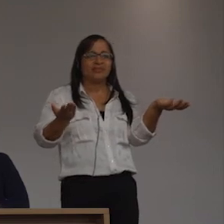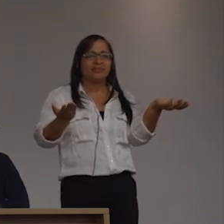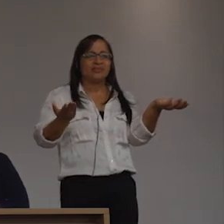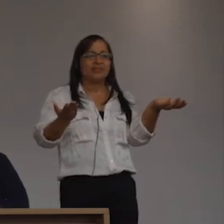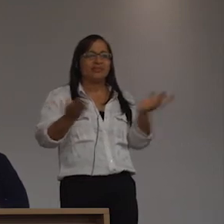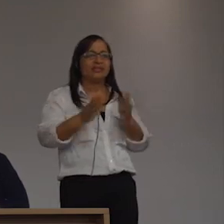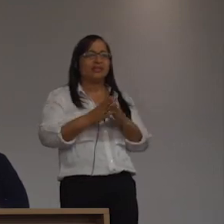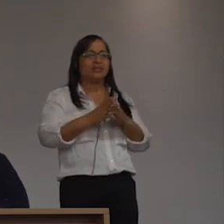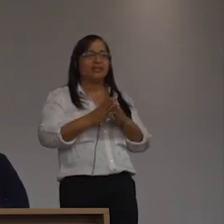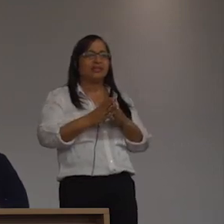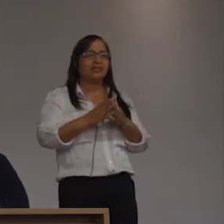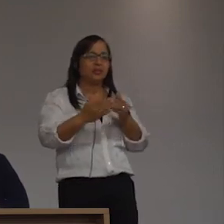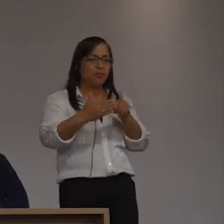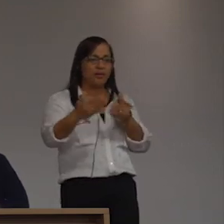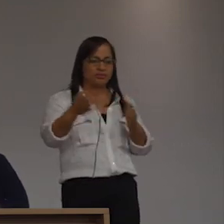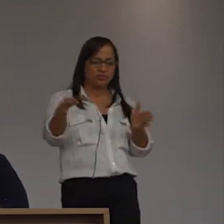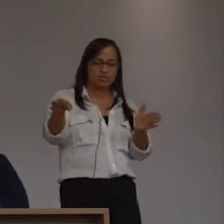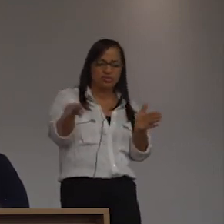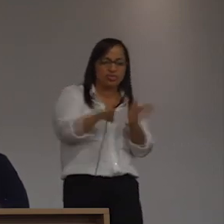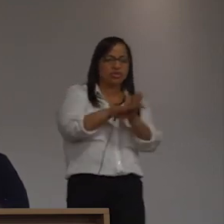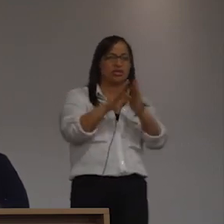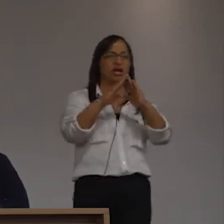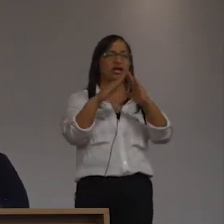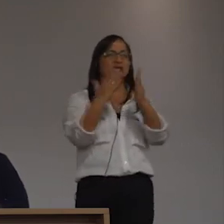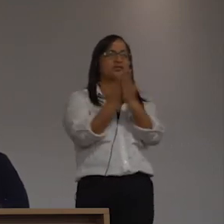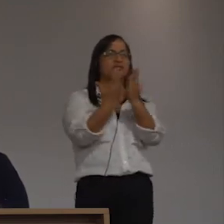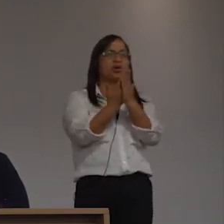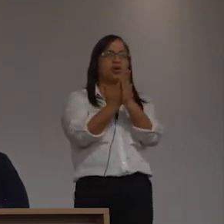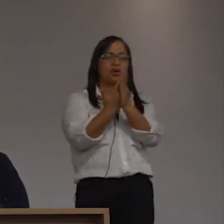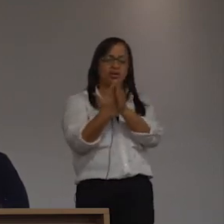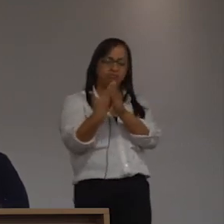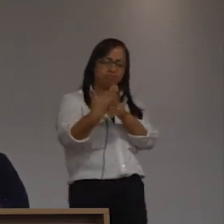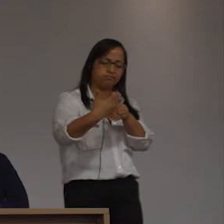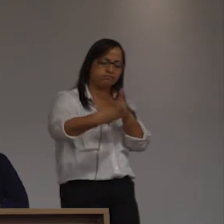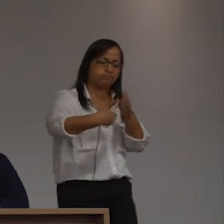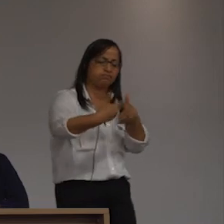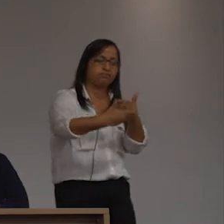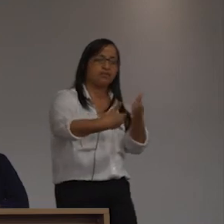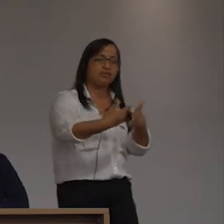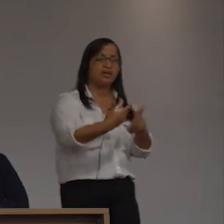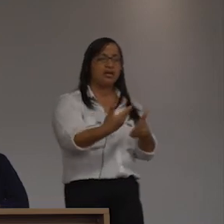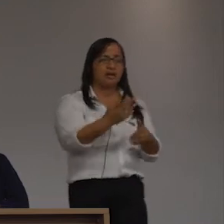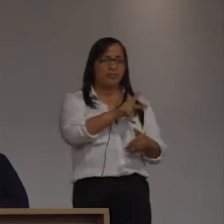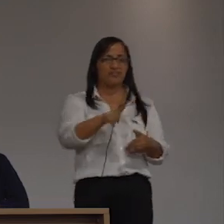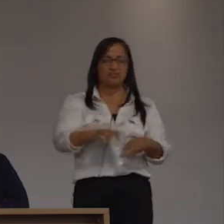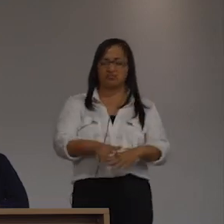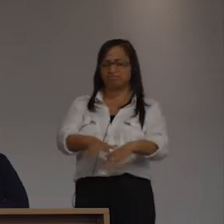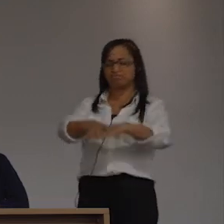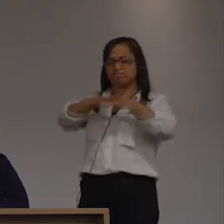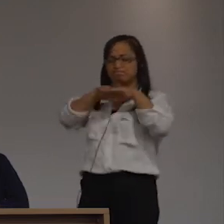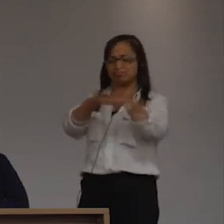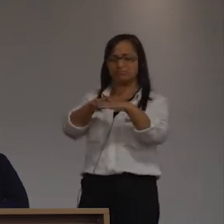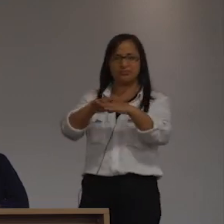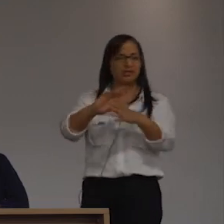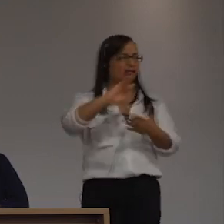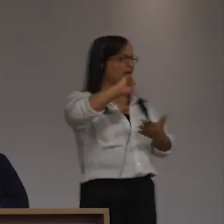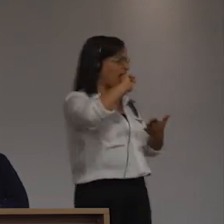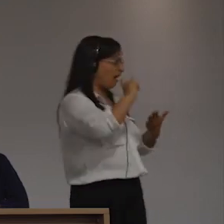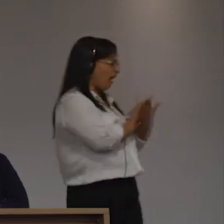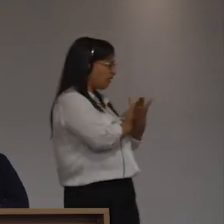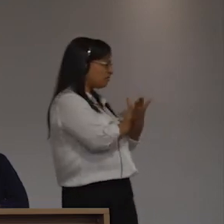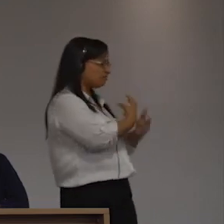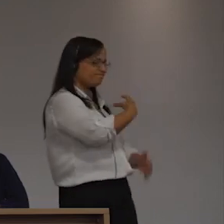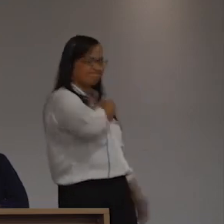suo percorso scolastico una ferita, perché lui è sbagliato, perché gliel'ha detto il maestro, gliel'ha detto la maestra,